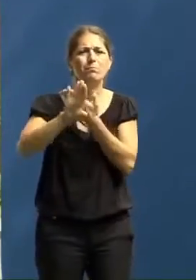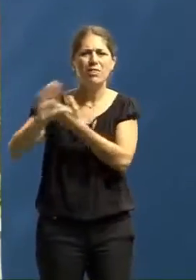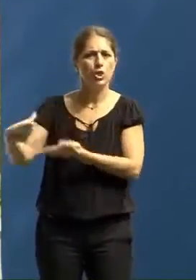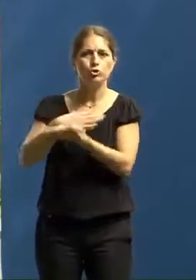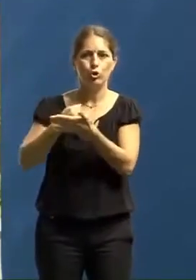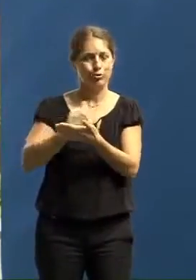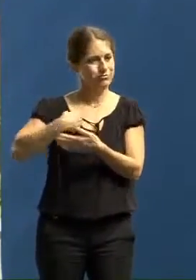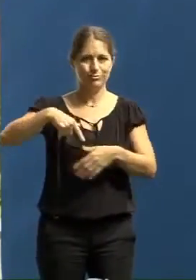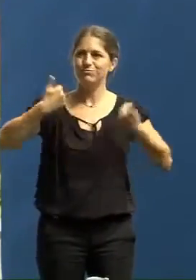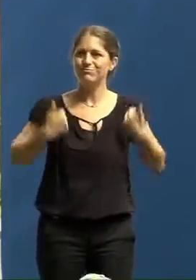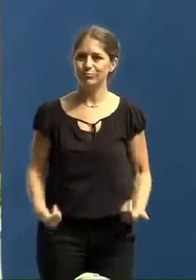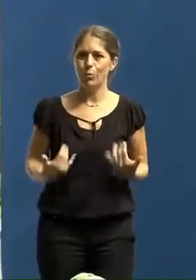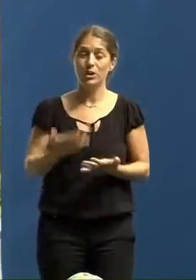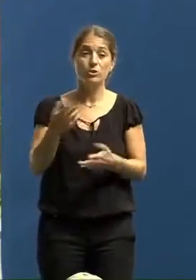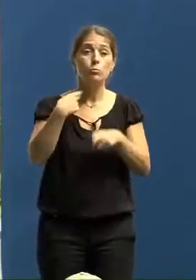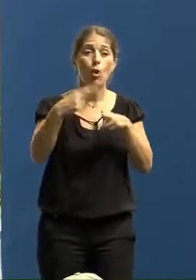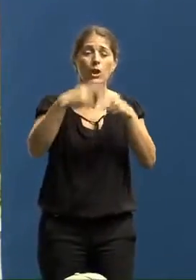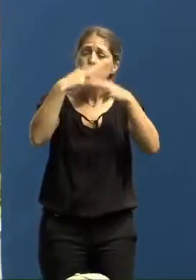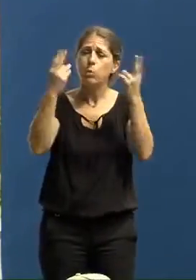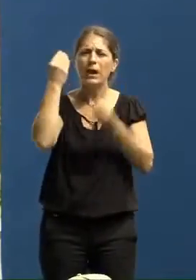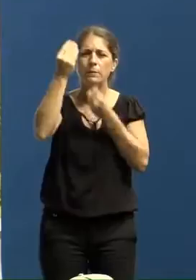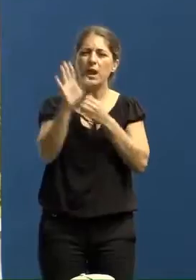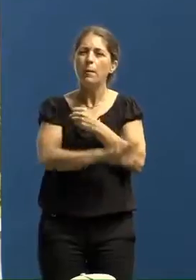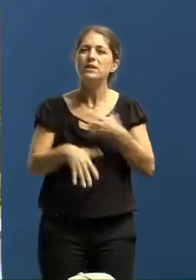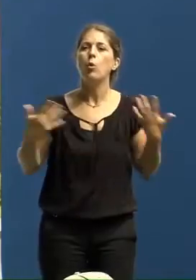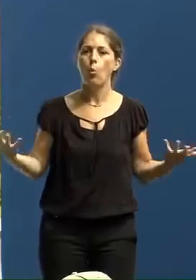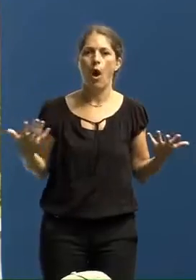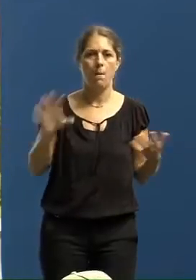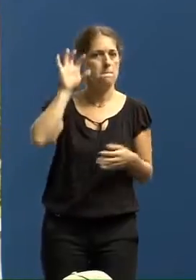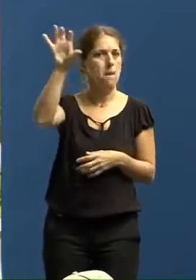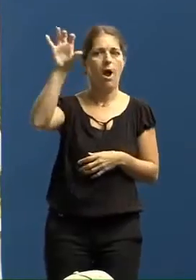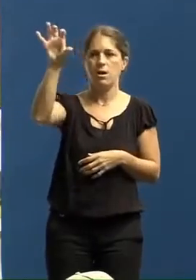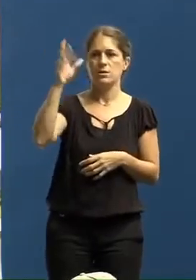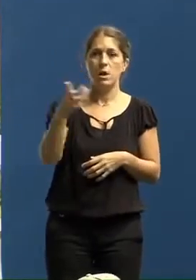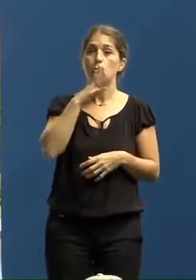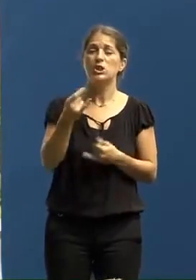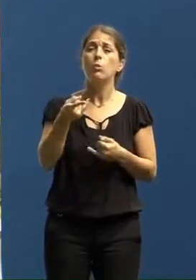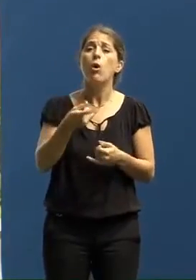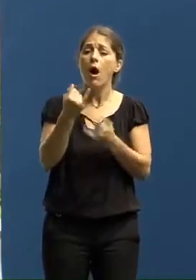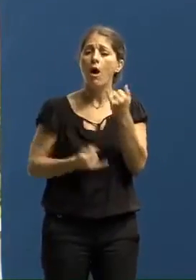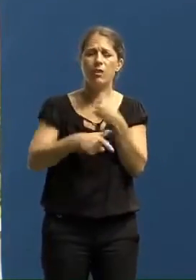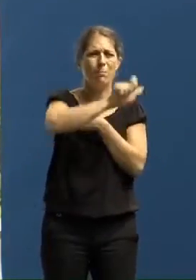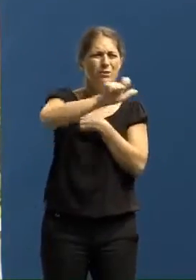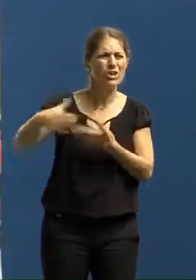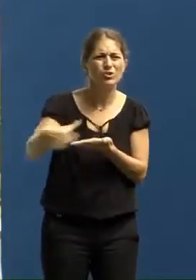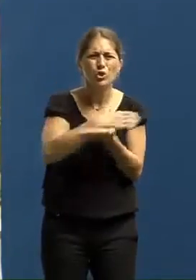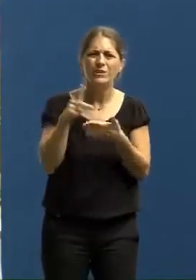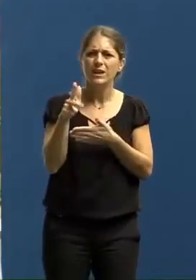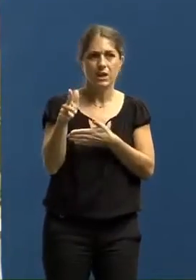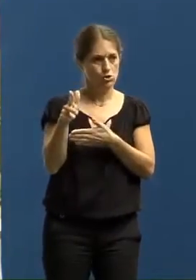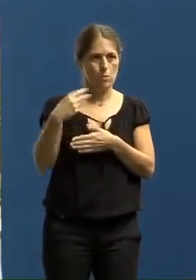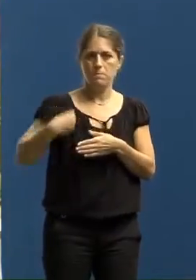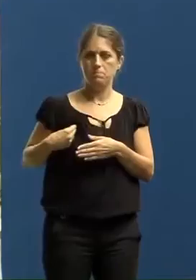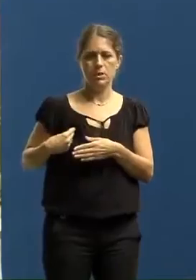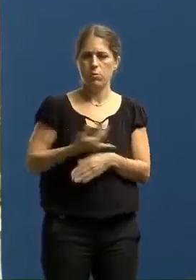galegos. Por eso as políticas públicas teñen que estar pensadas en clave de país, porque todo o mundo ten os mesmos dereitos. Debería de telos,